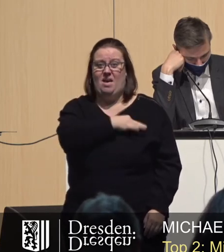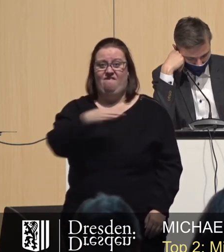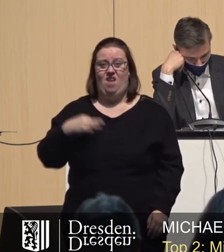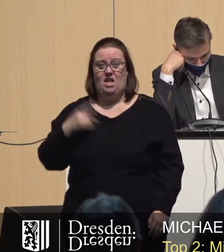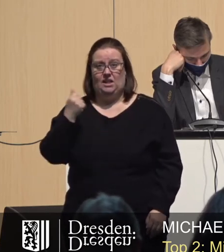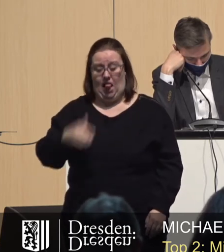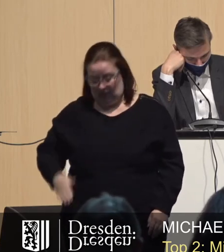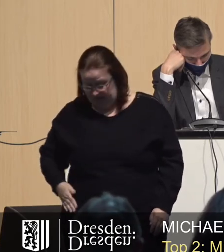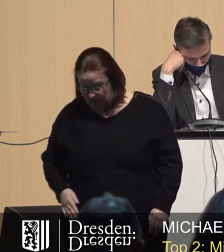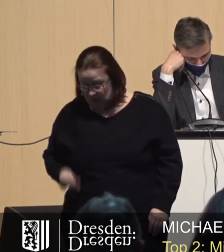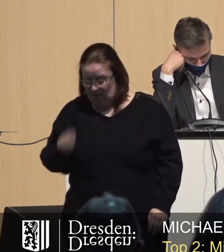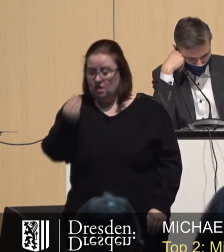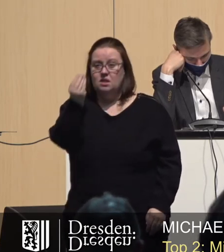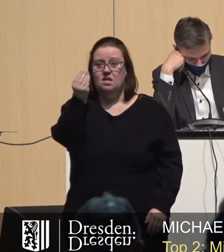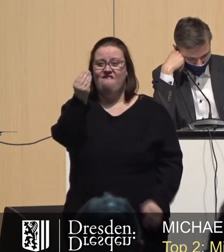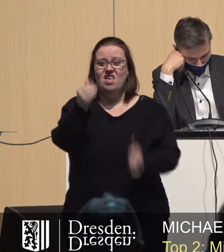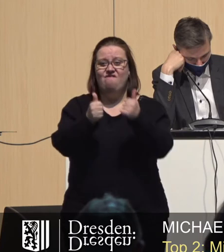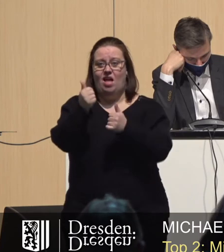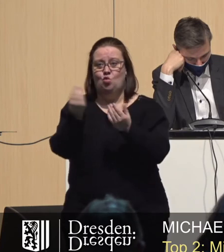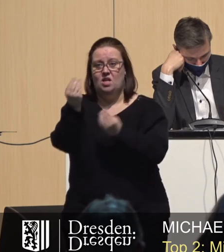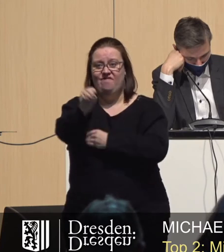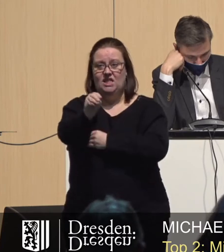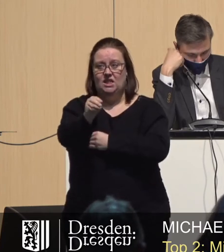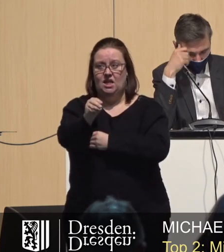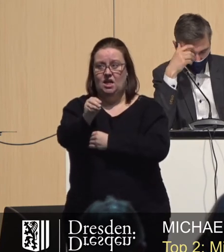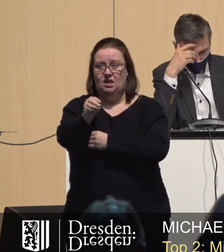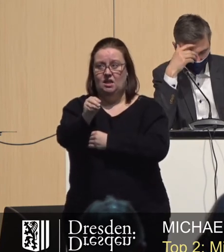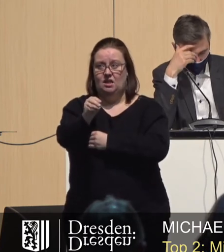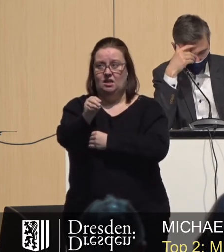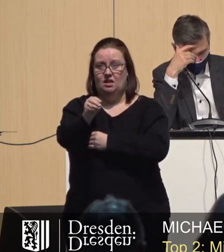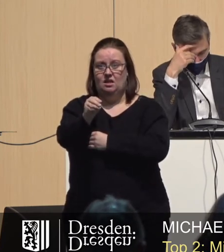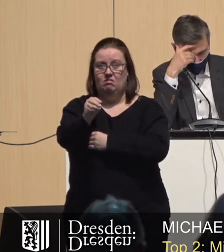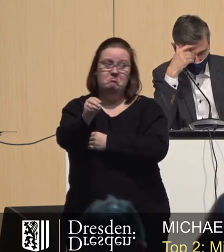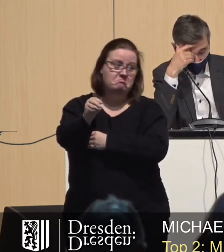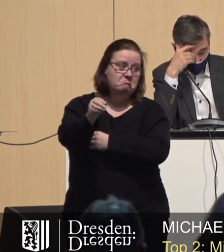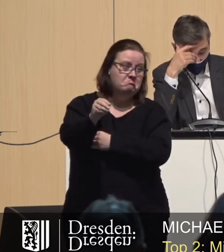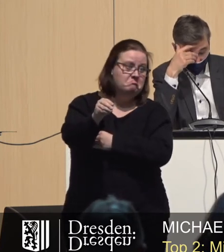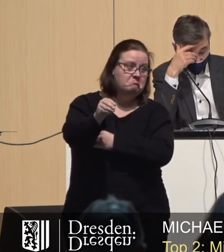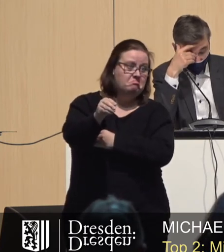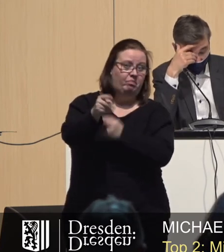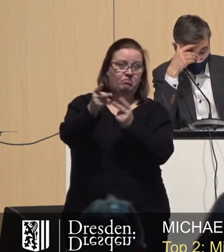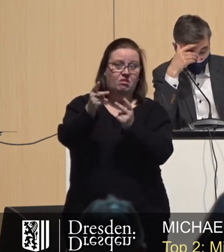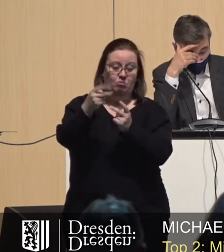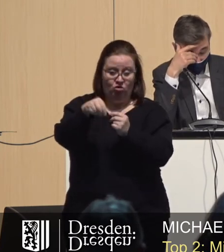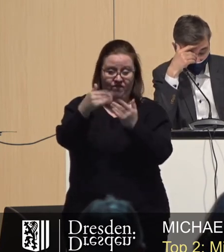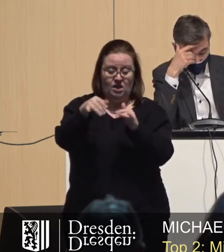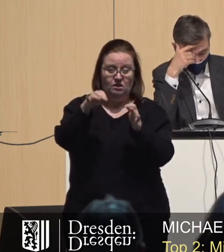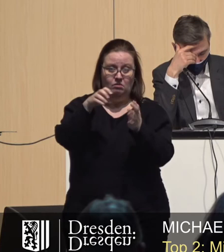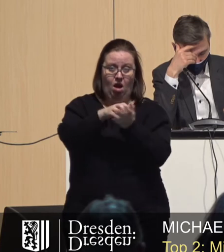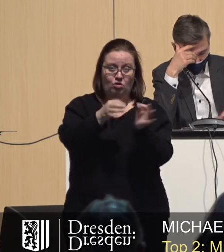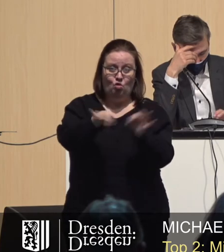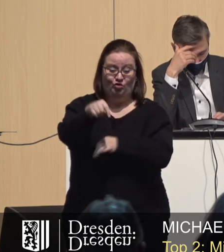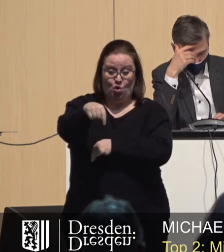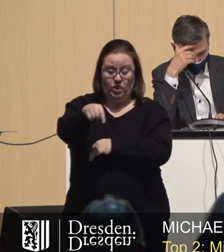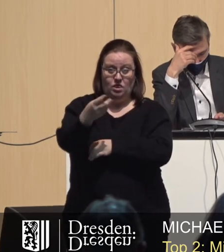wäre, darauf zu wetten oder zu investieren in das Stattfinden von Weihnachtsmärkten in diesem